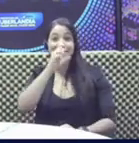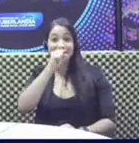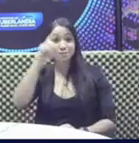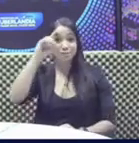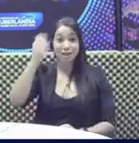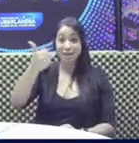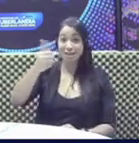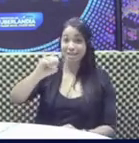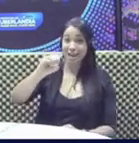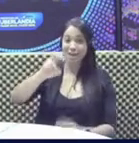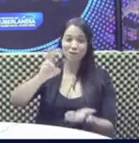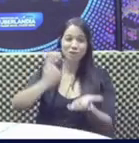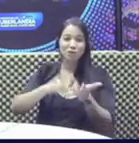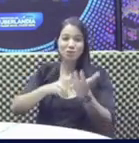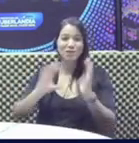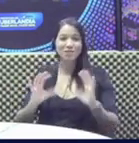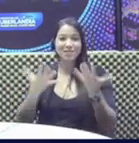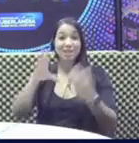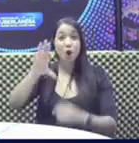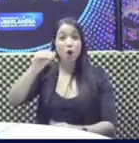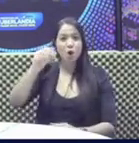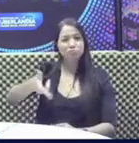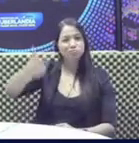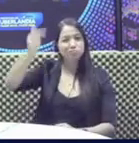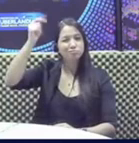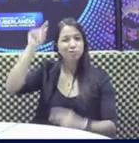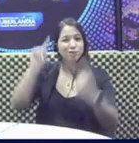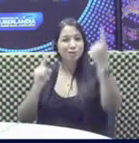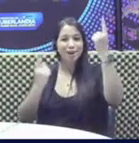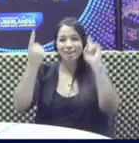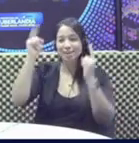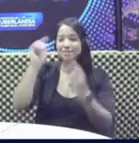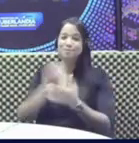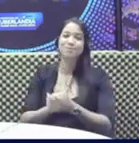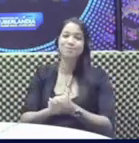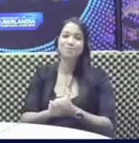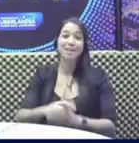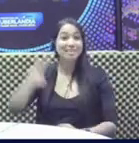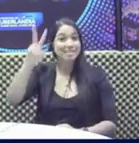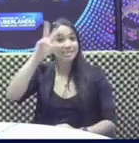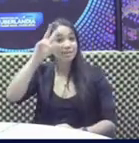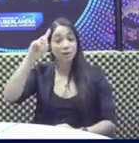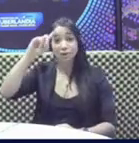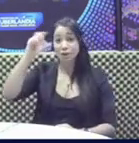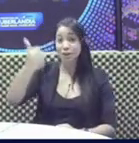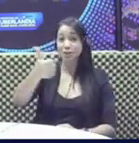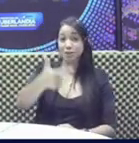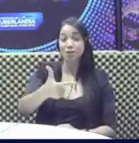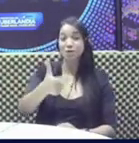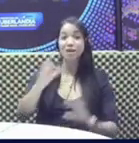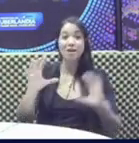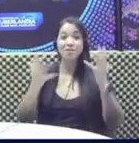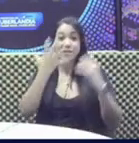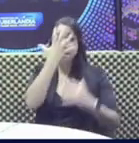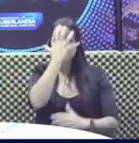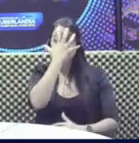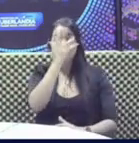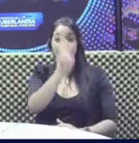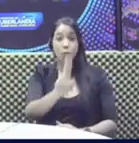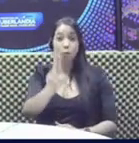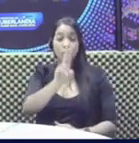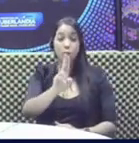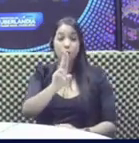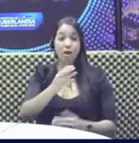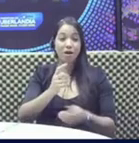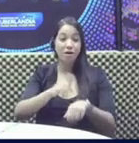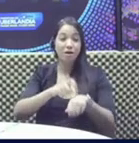dia 10, a matinê e a noite dos antigos carnavais. E na segunda-feira, dia 12, o baile de máscaras a partir